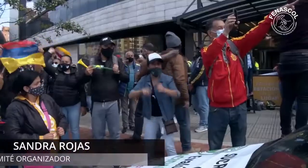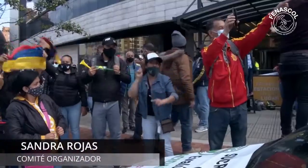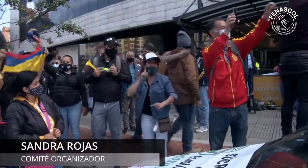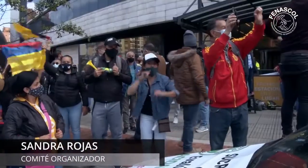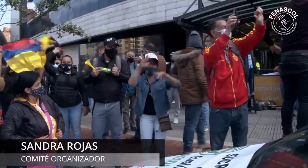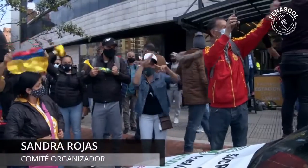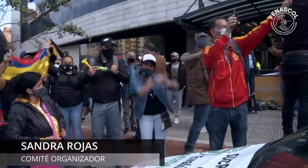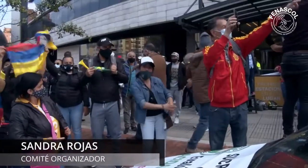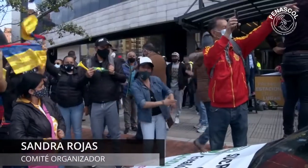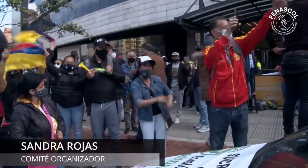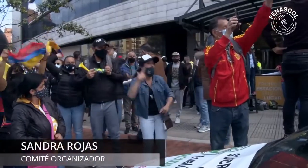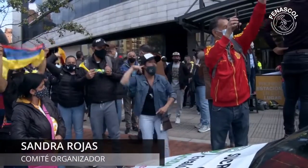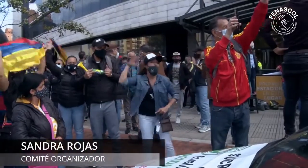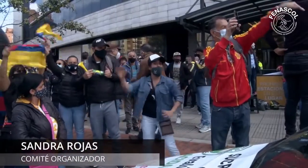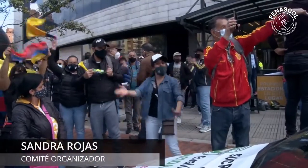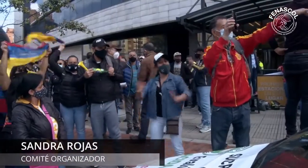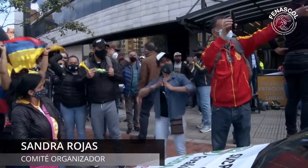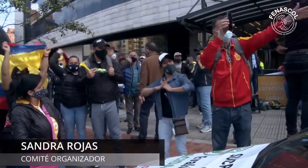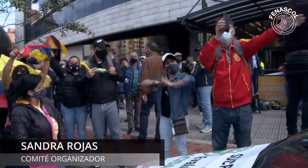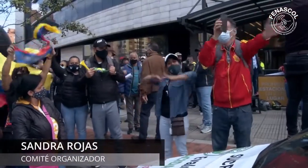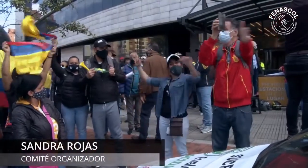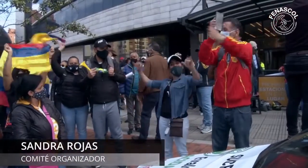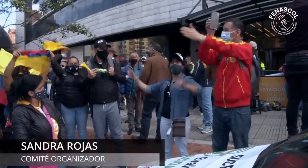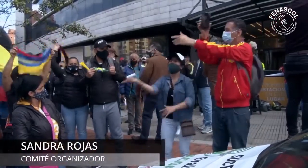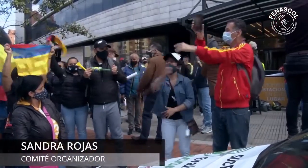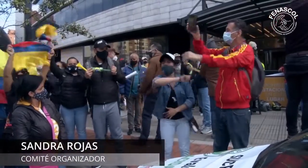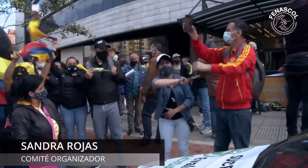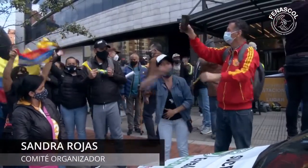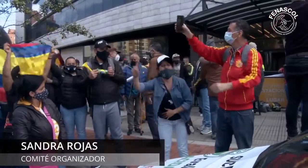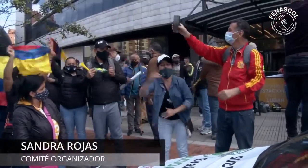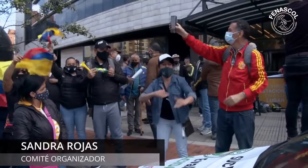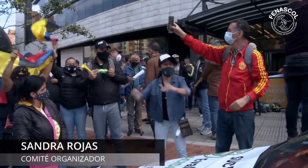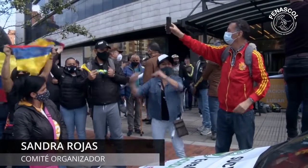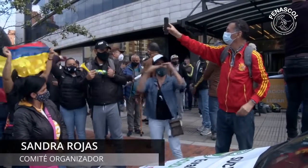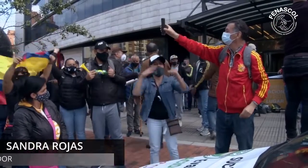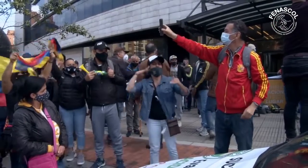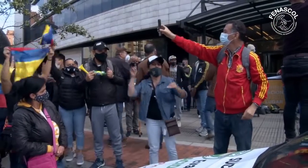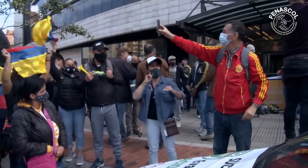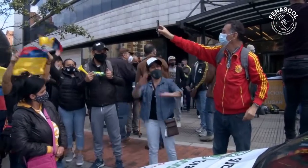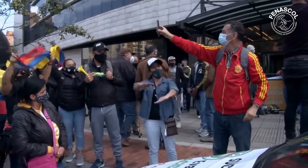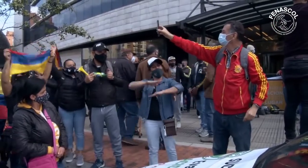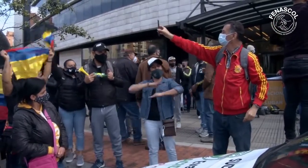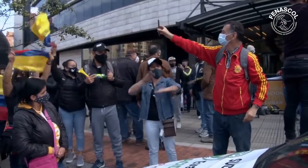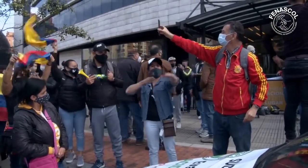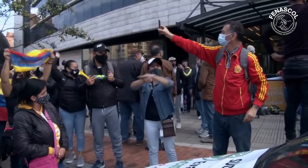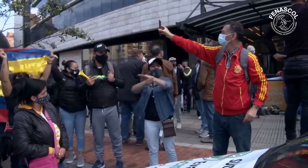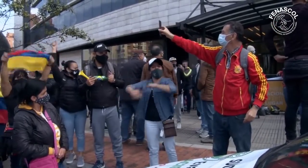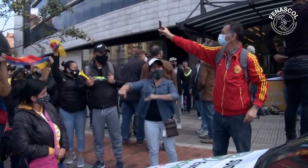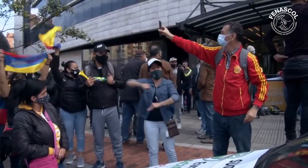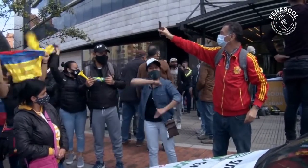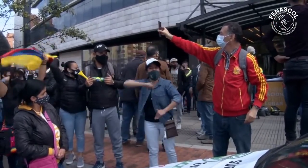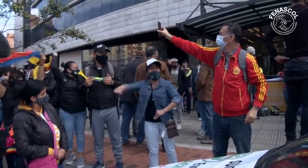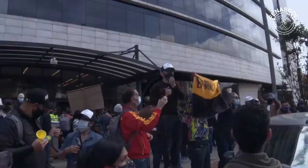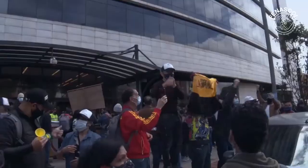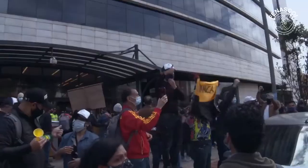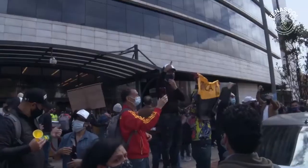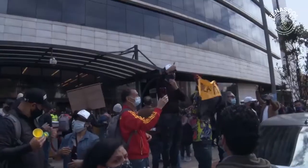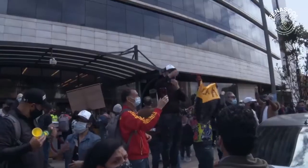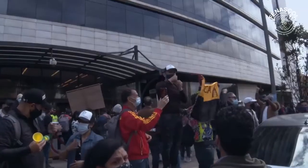No pueden seguir discriminando a las personas sordas y los oyentes gozando de todos los beneficios. Es en igualdad de condición que tenemos que participar porque es